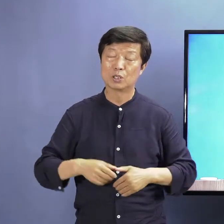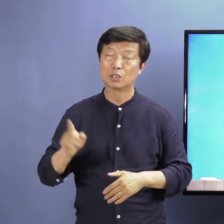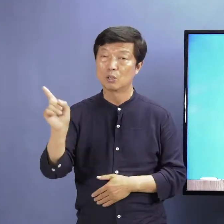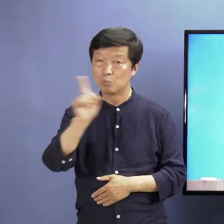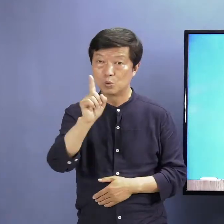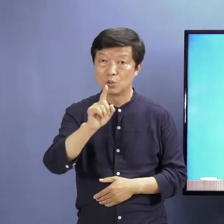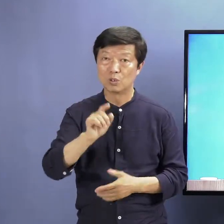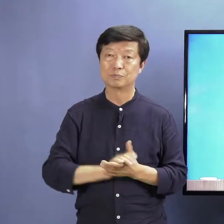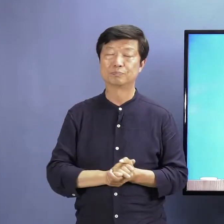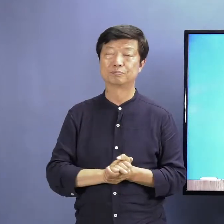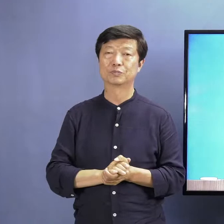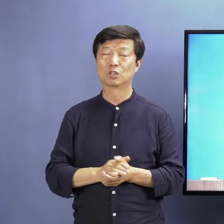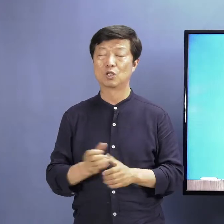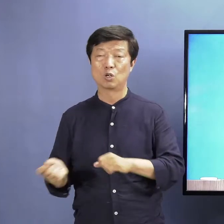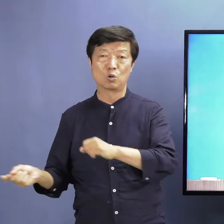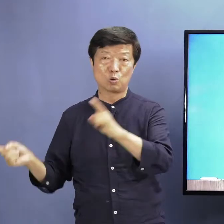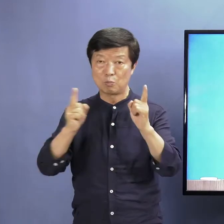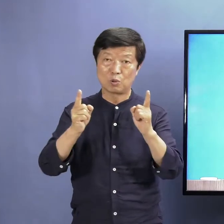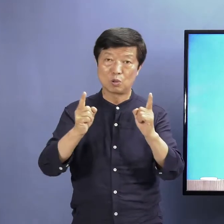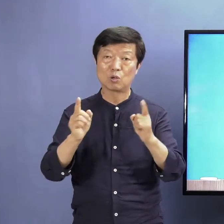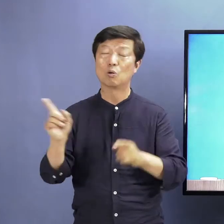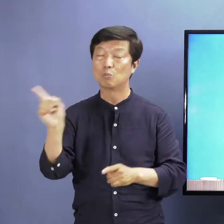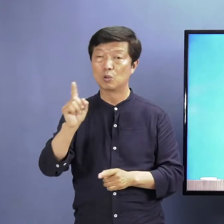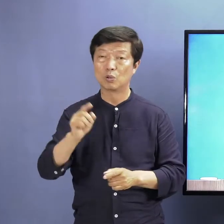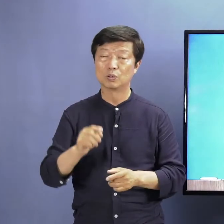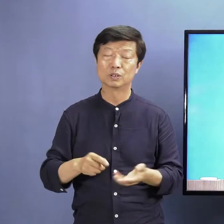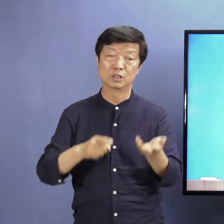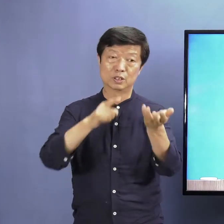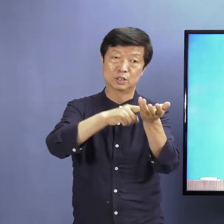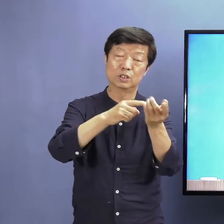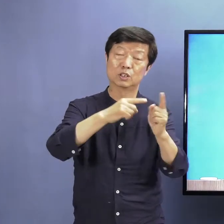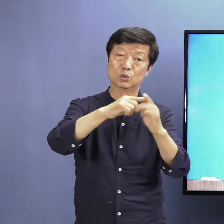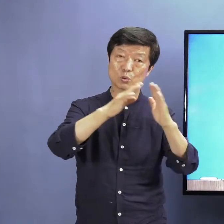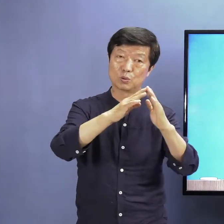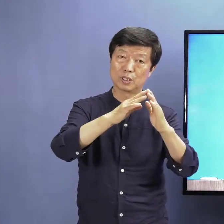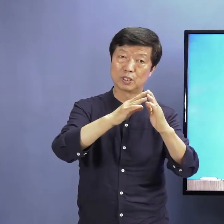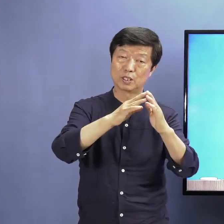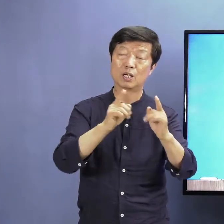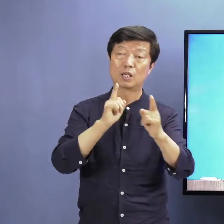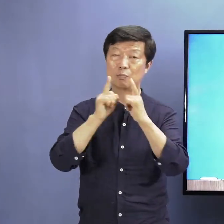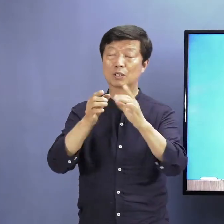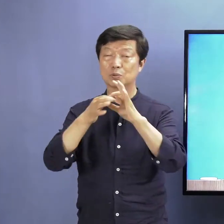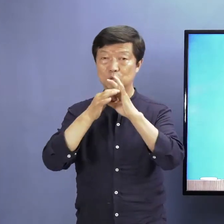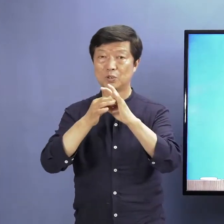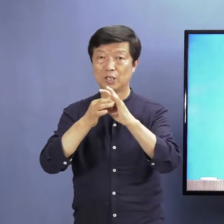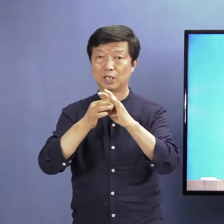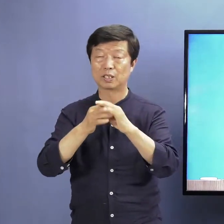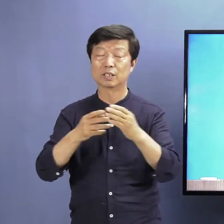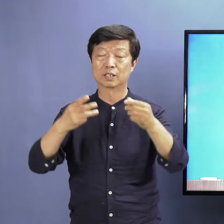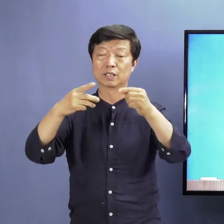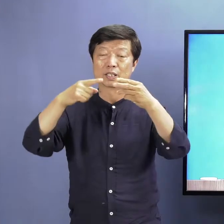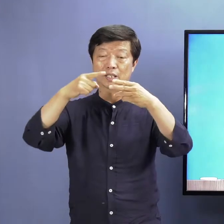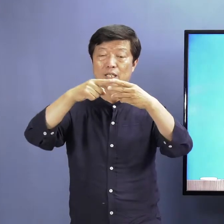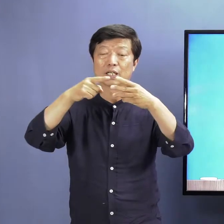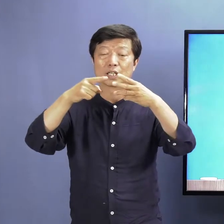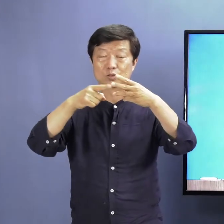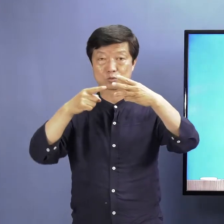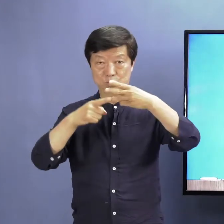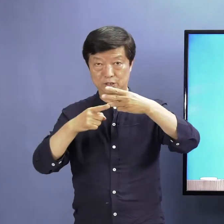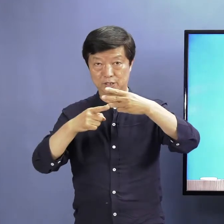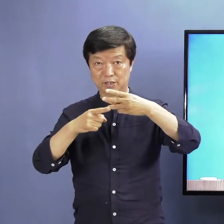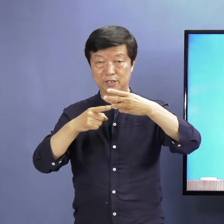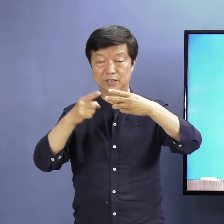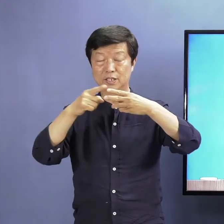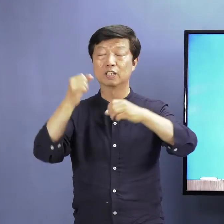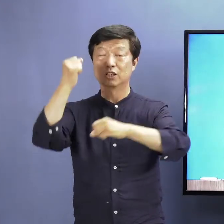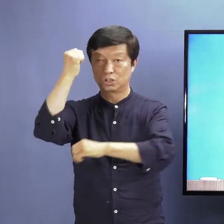부분에서 회복할 것이 많지만 라오디게아 교회에 주신 말씀을 통해서 보면 세 가지를 강조하고 있는 걸 볼 수가 있어요. 아주 기본적인